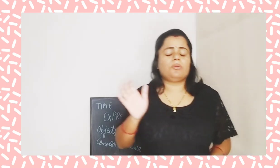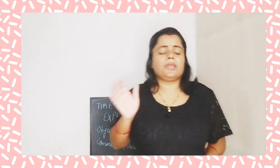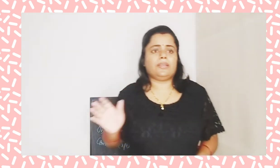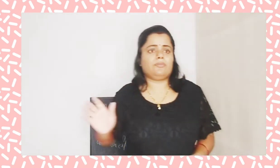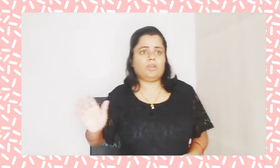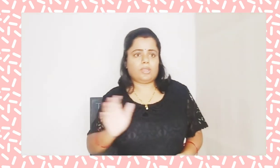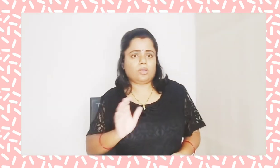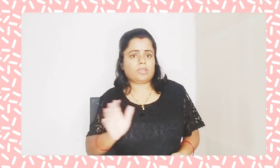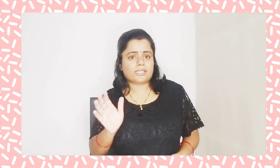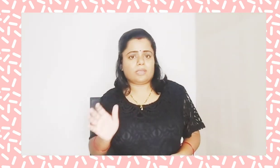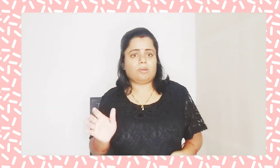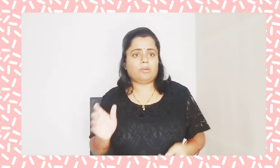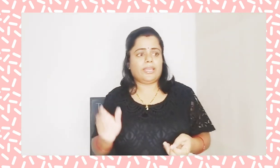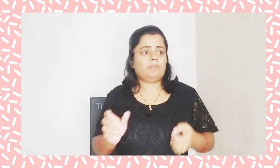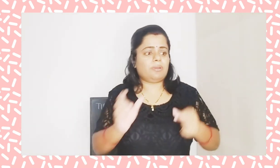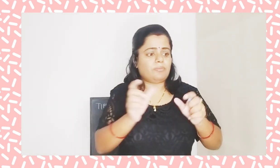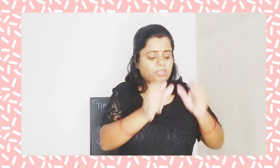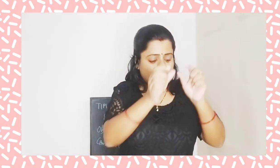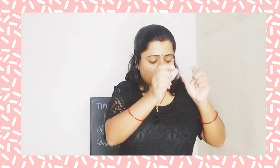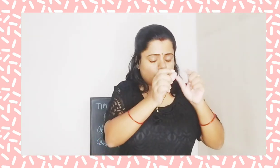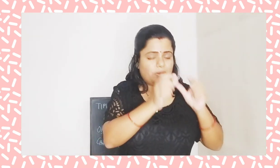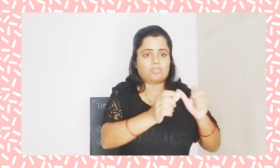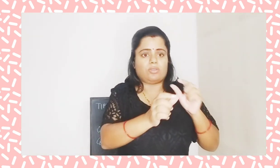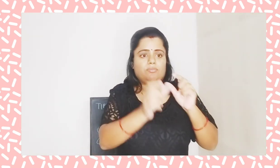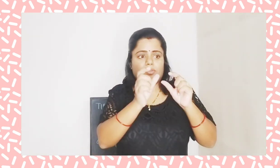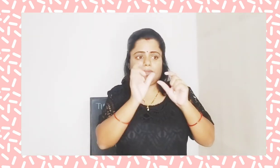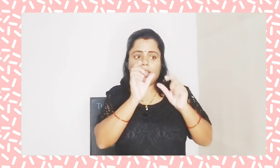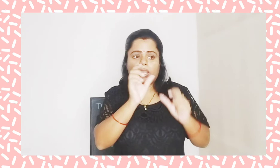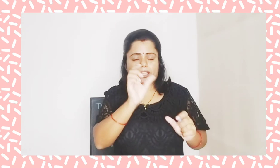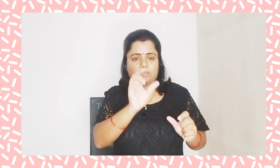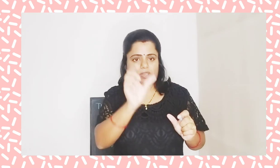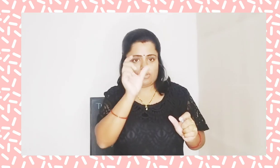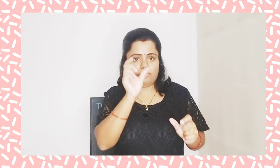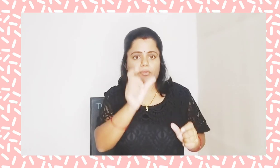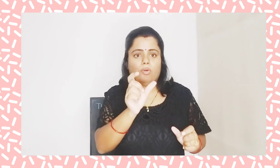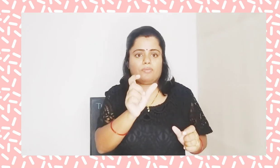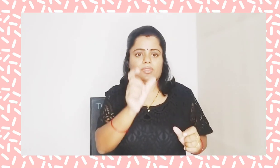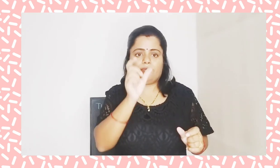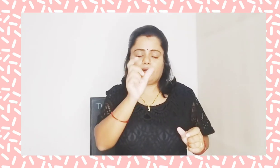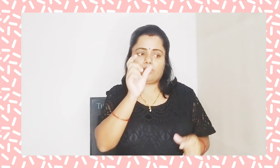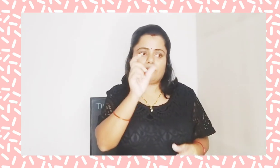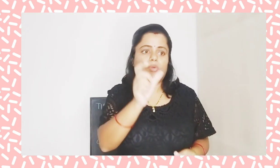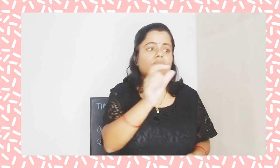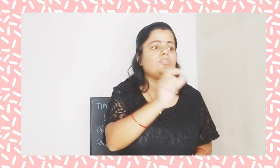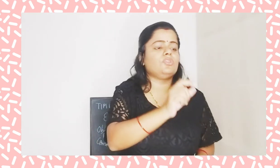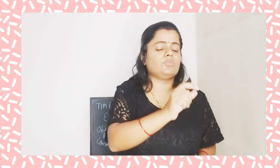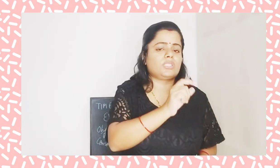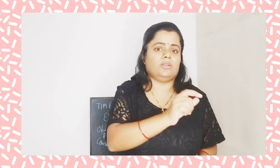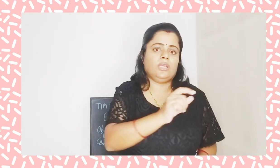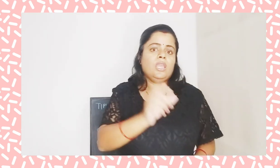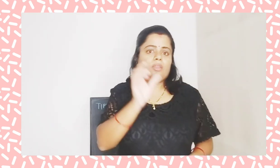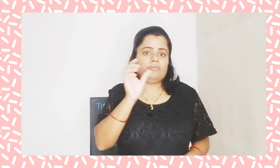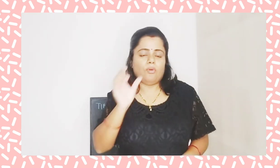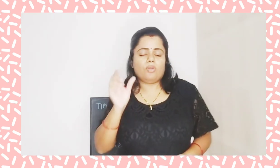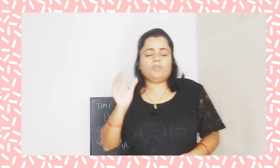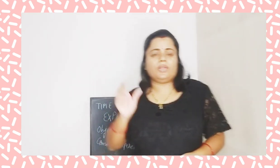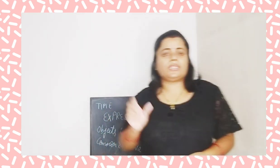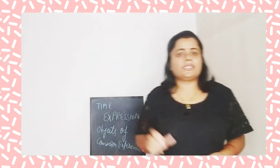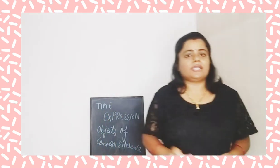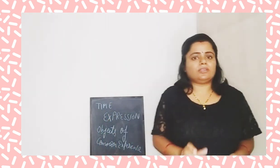दैट, वी आर नॉट कंसर्न अबाउट दैट. बट विद दिस एक्सप्रेशन, विद एक्सप्रेशन फोन, विद वर्ड फोन, वी यूज द. फोन वर्ड के साथ हम